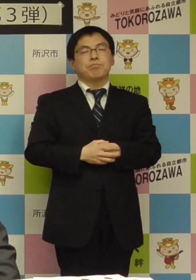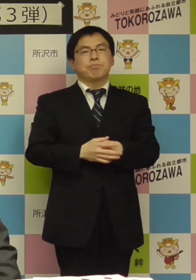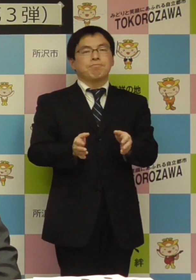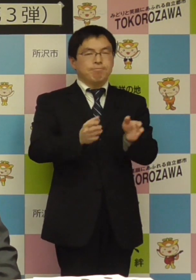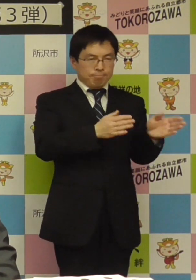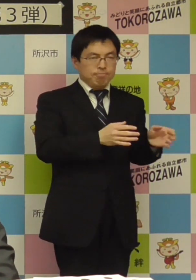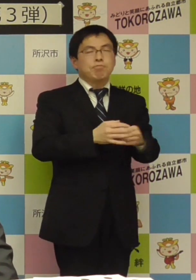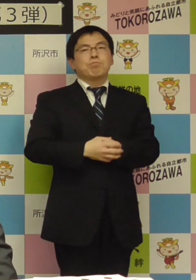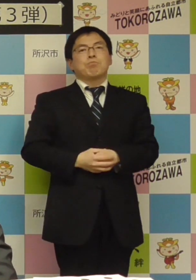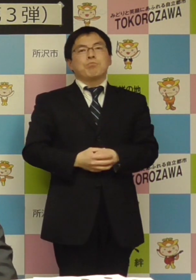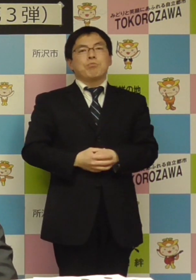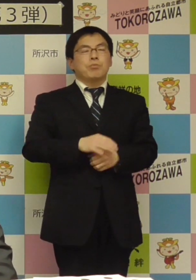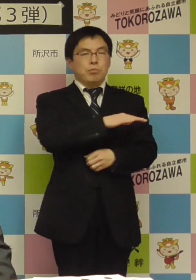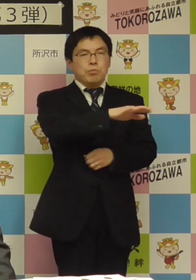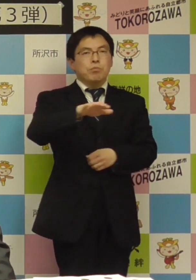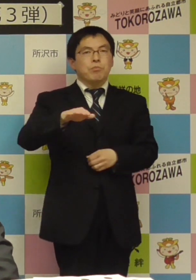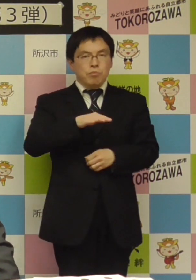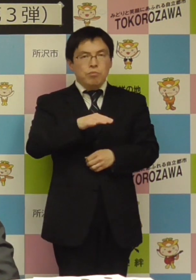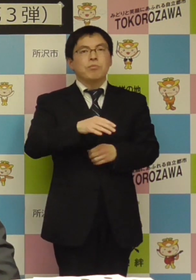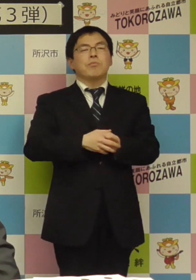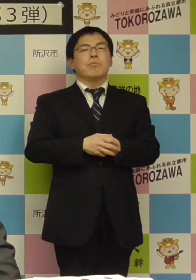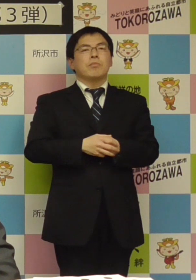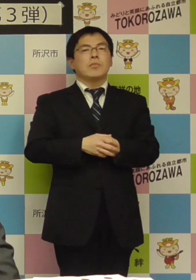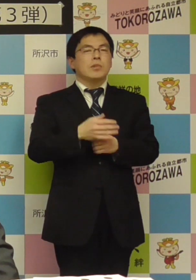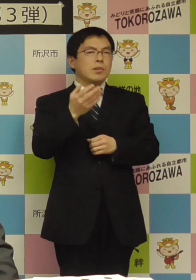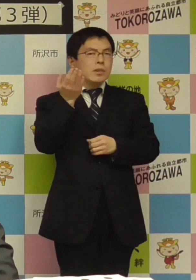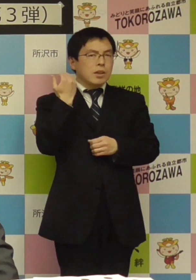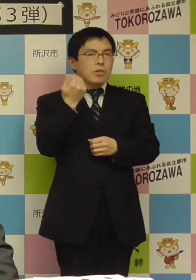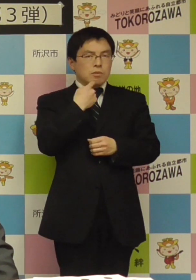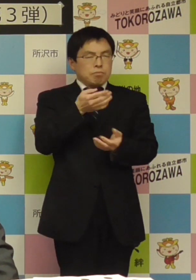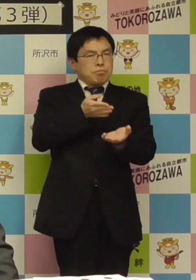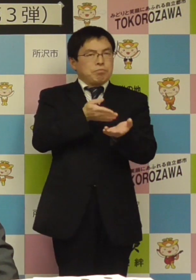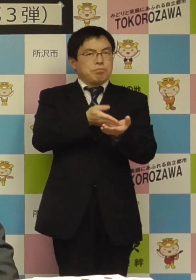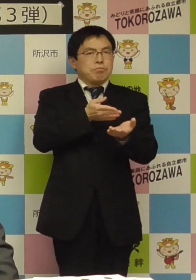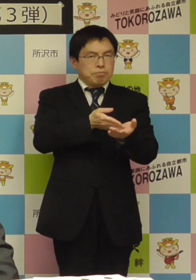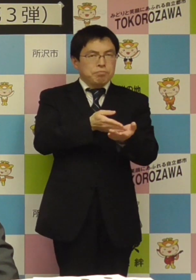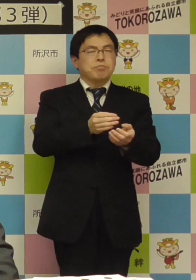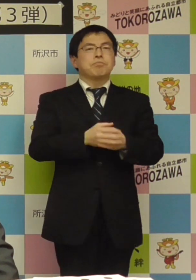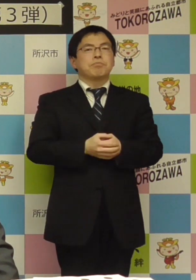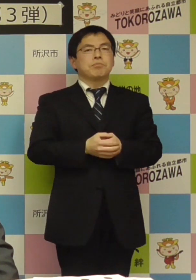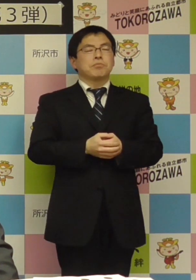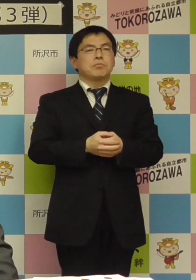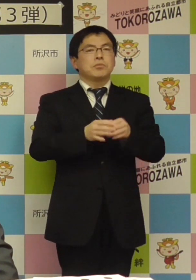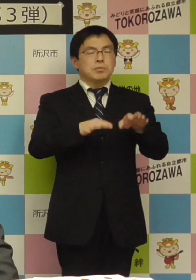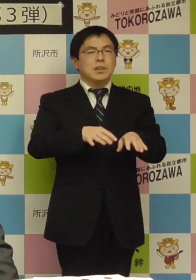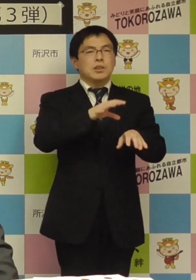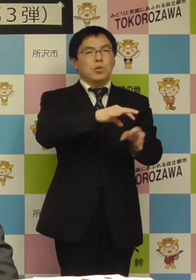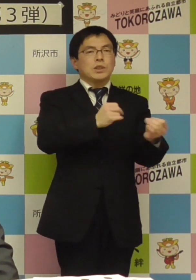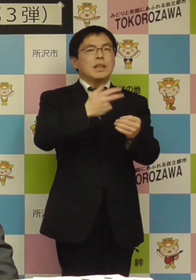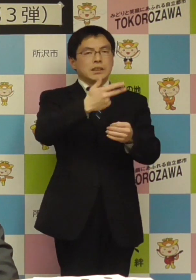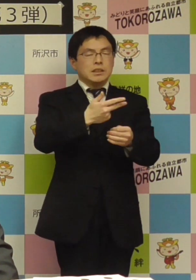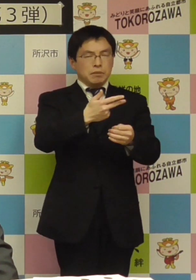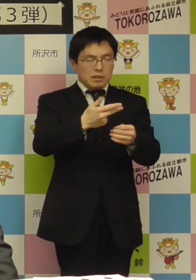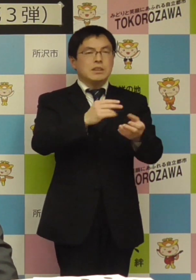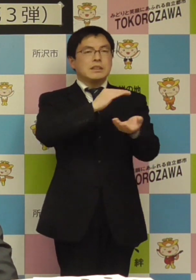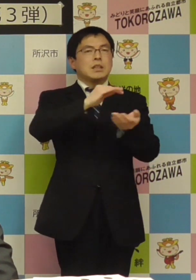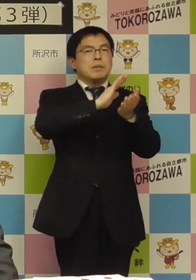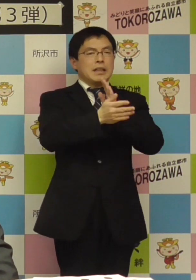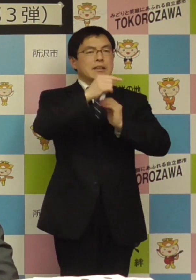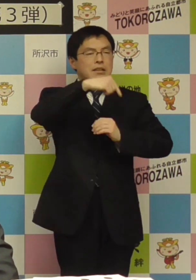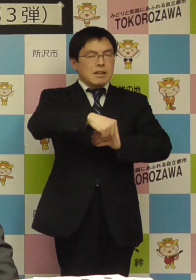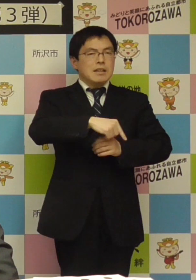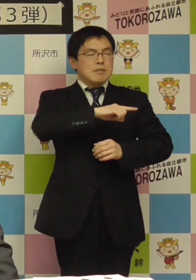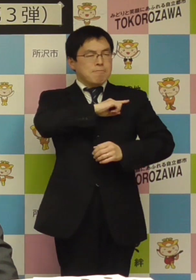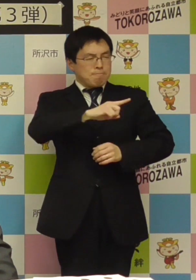さて、皆様、先ほども申し上げましたように、すでに所沢市は埼玉県内一